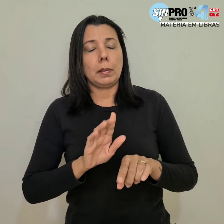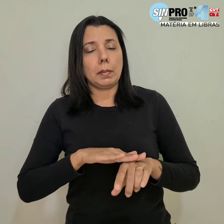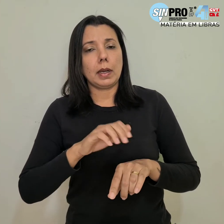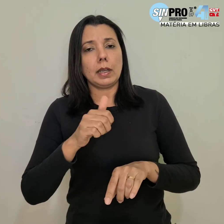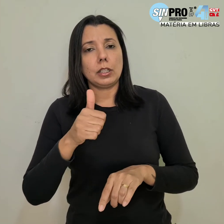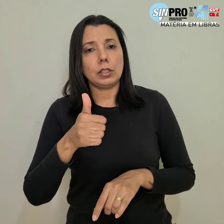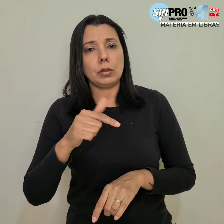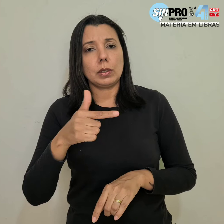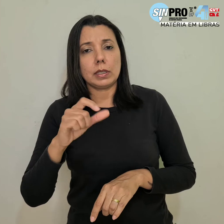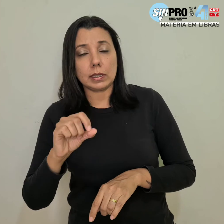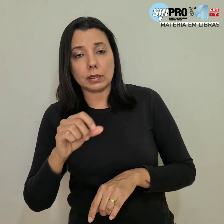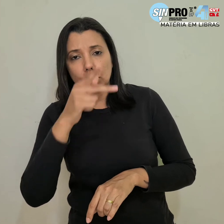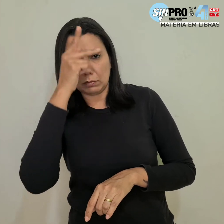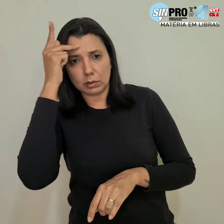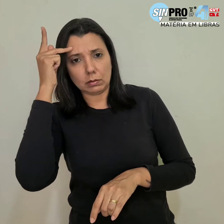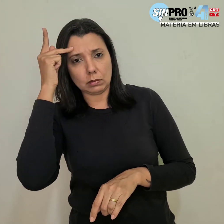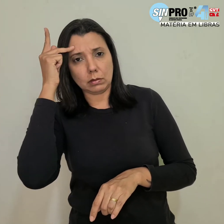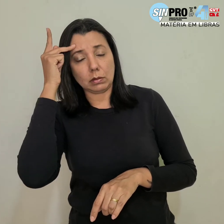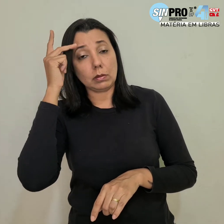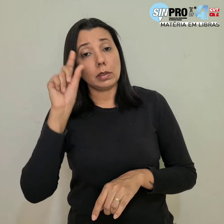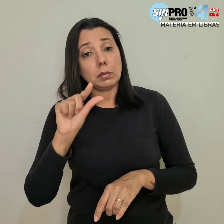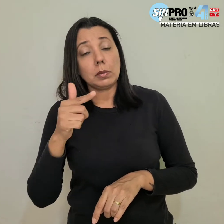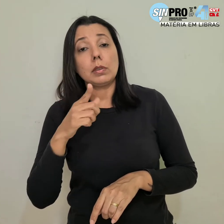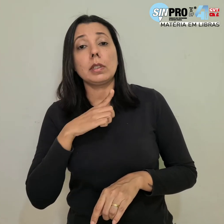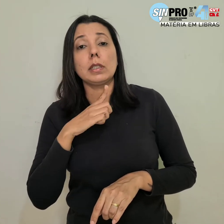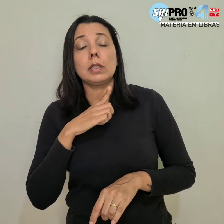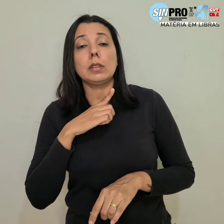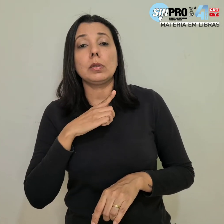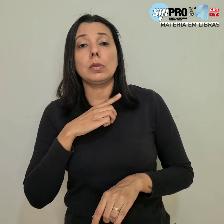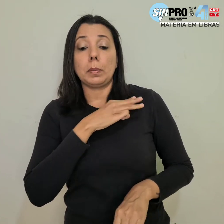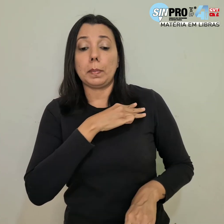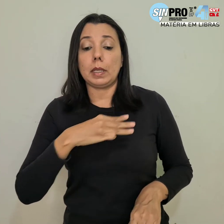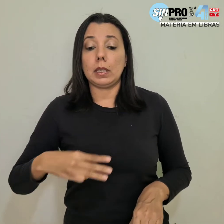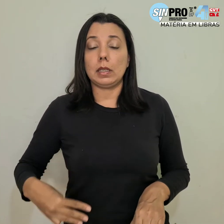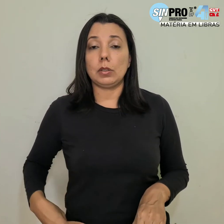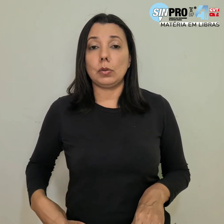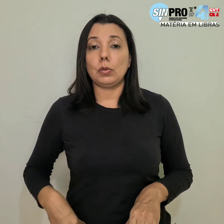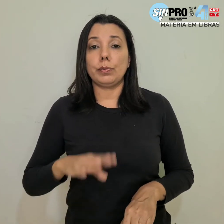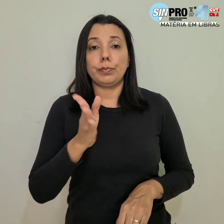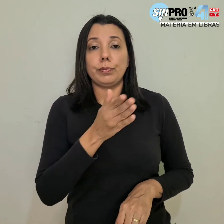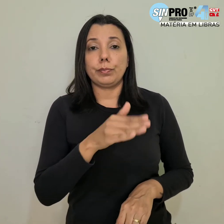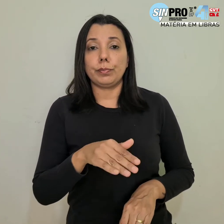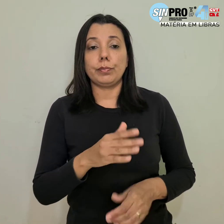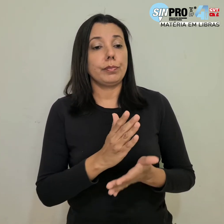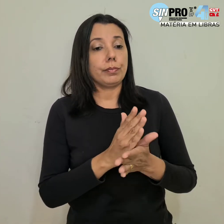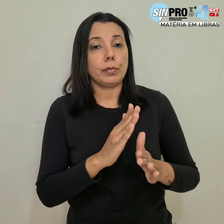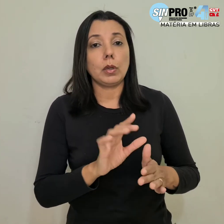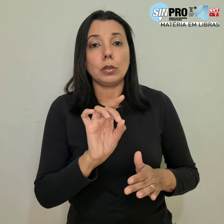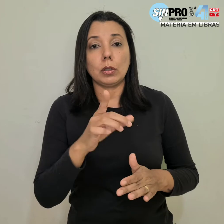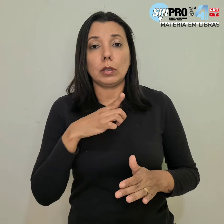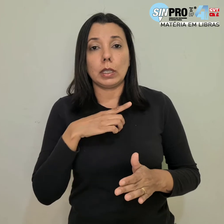de 2 dezenas de milhares, depois de ter tido 2 ministros exonerados, só ter